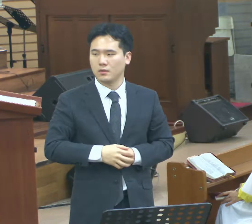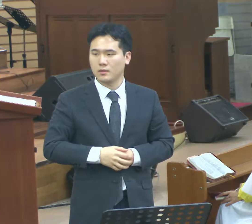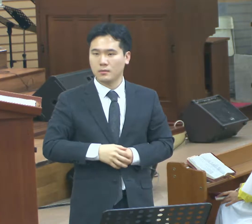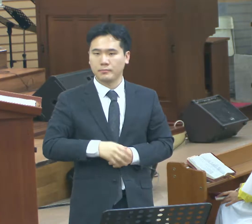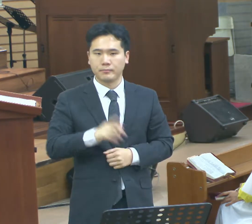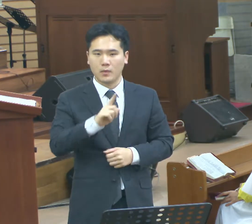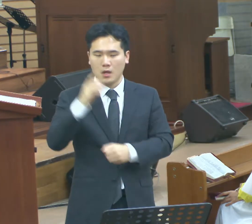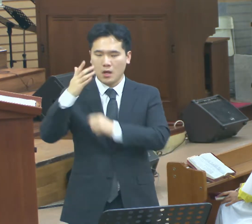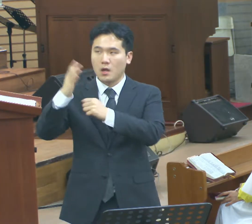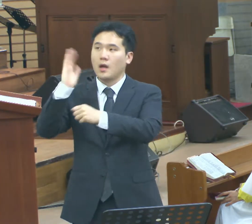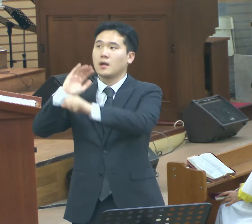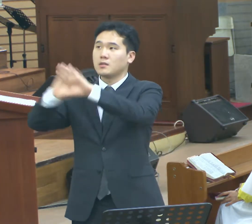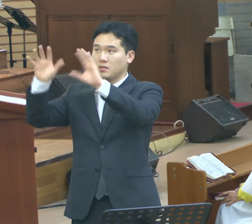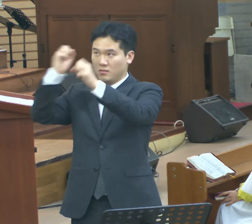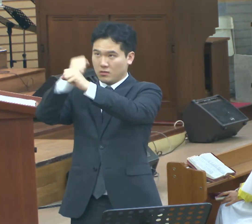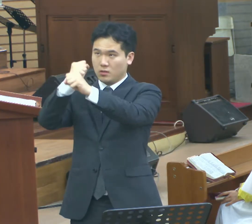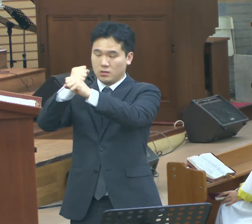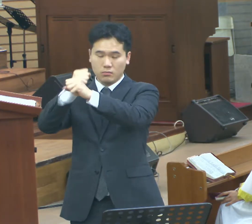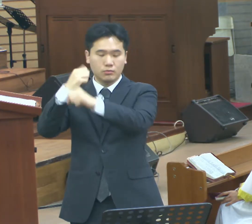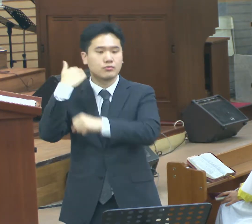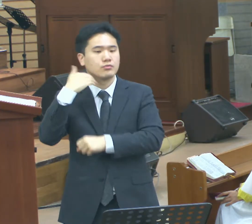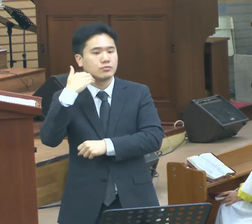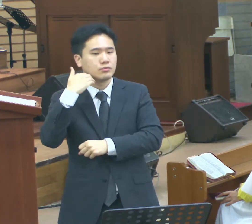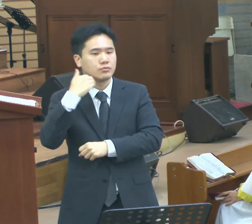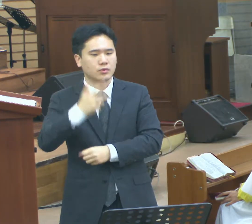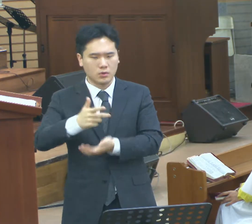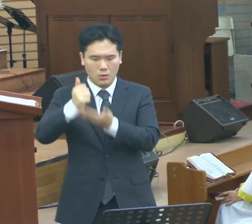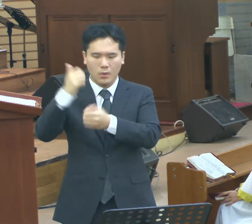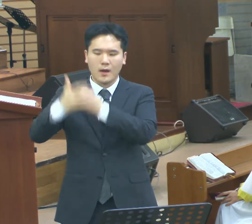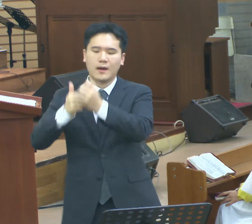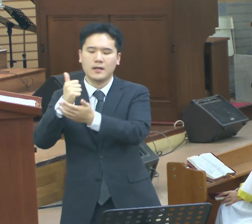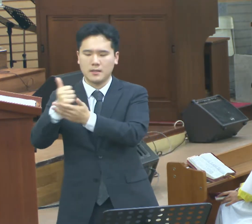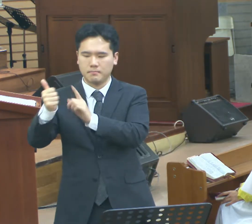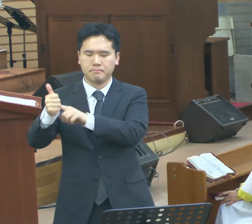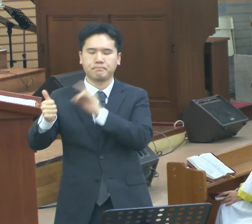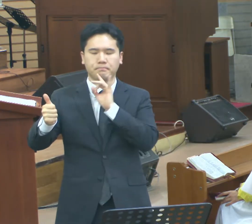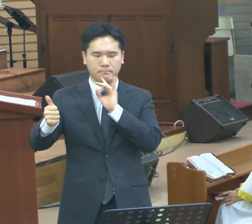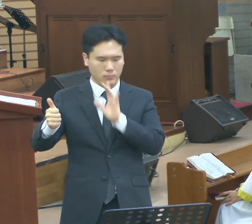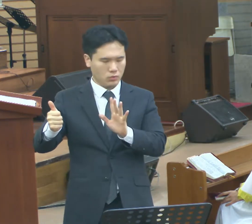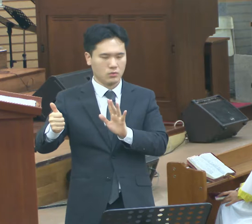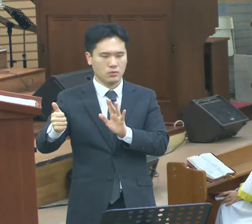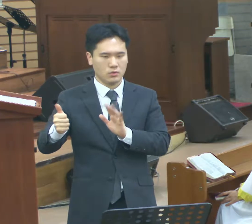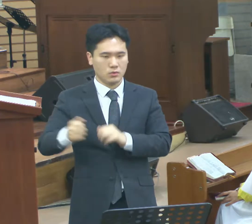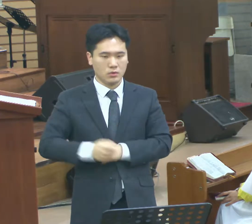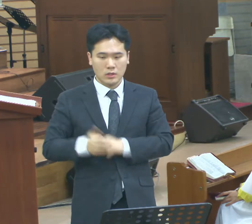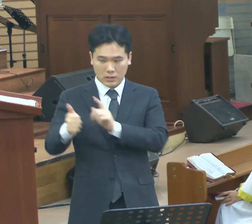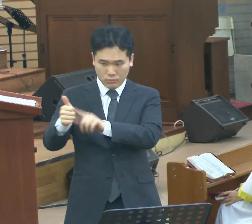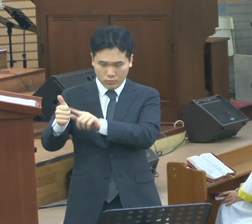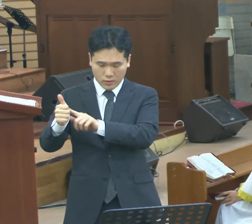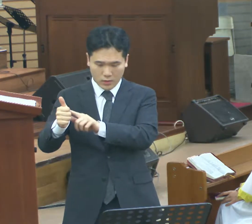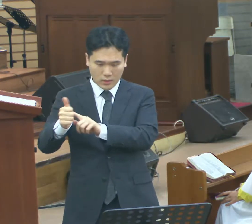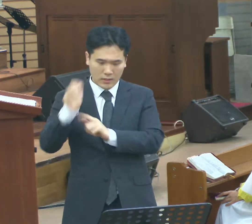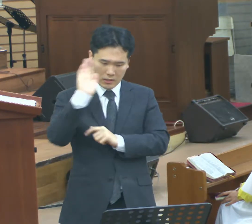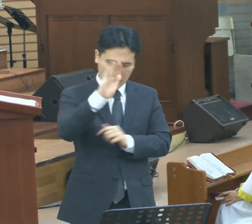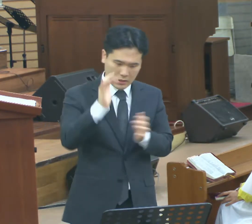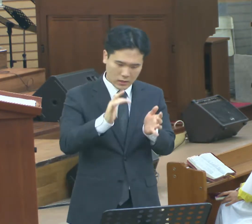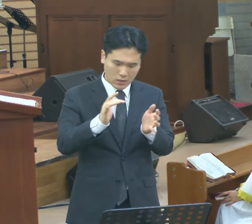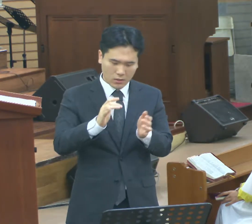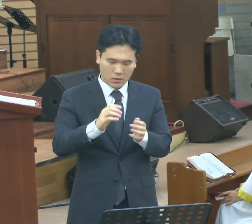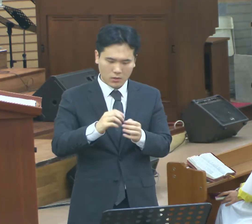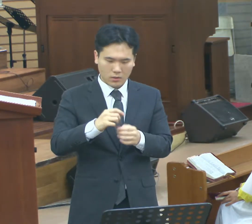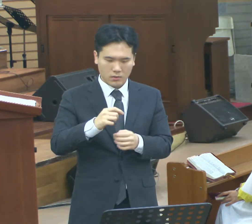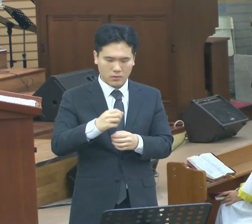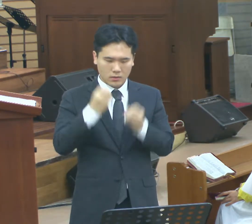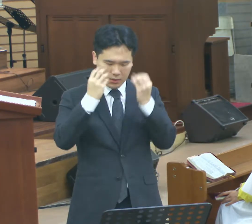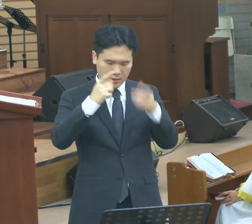여호와 한 분이세요. 그 하나님이 신약 성경에 가면 예수님을 보내주셨고 십자가의 아들을 주심으로